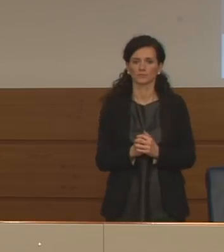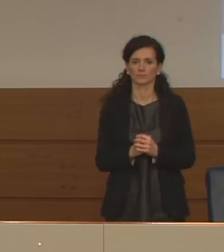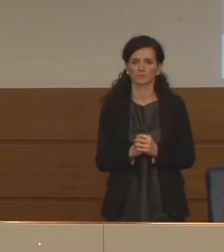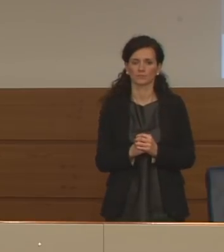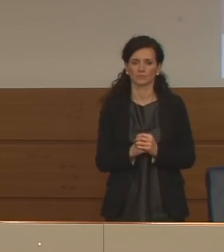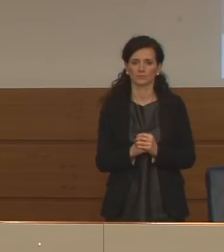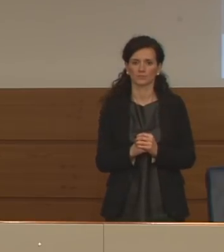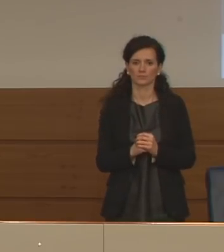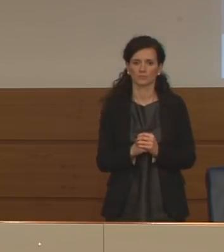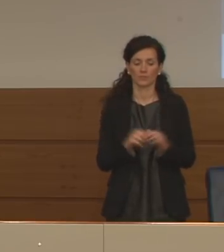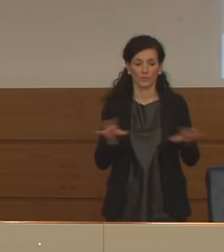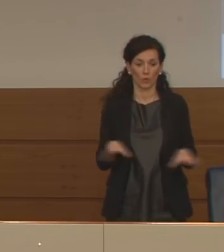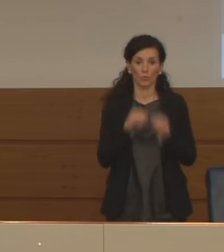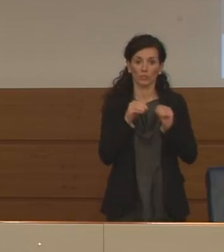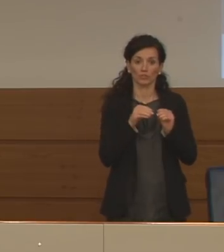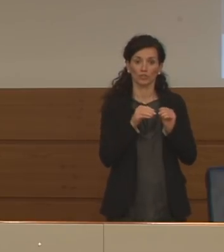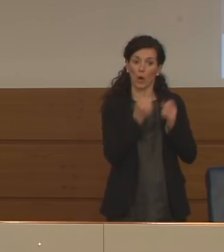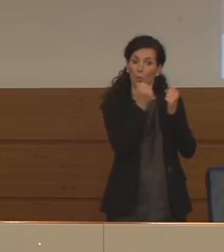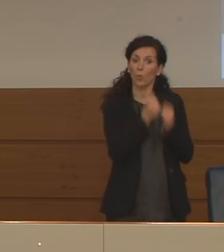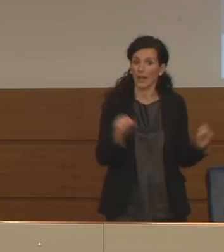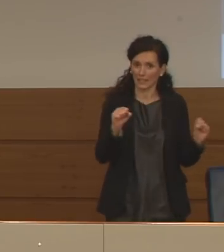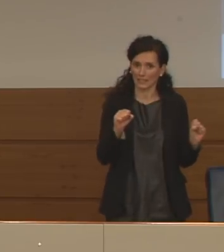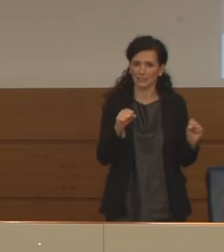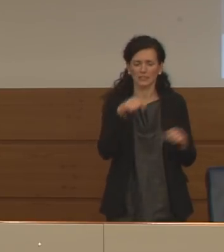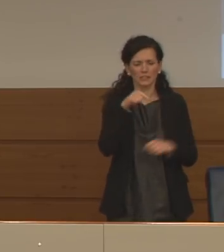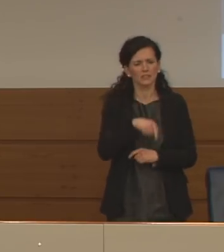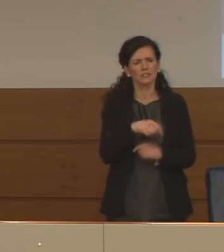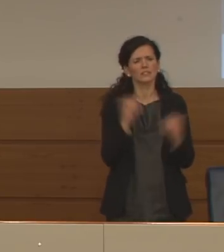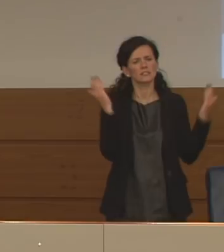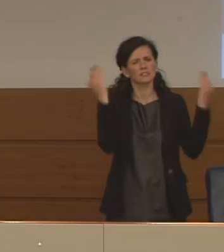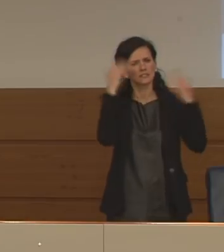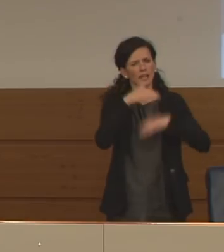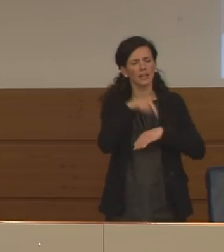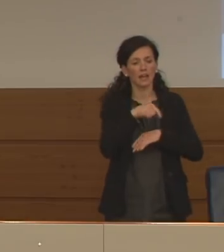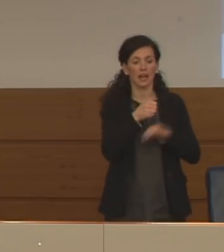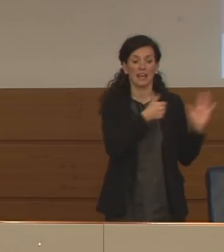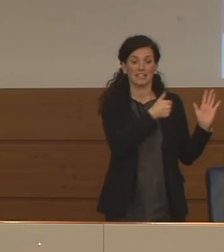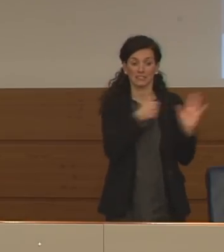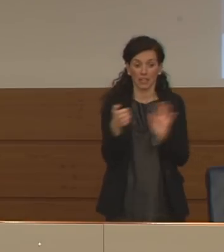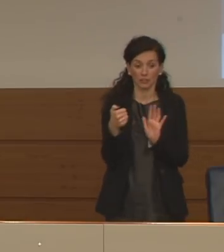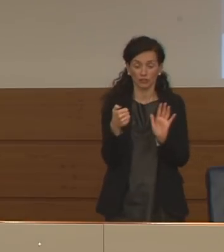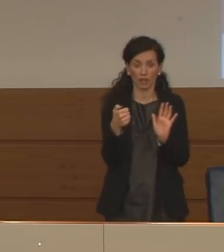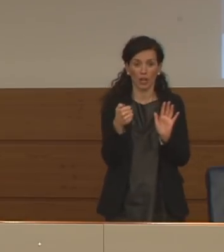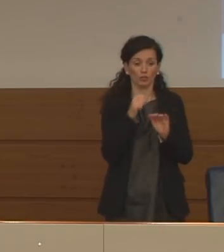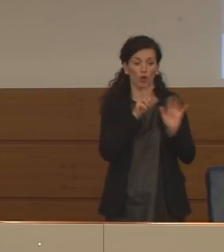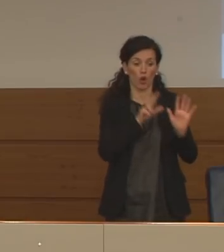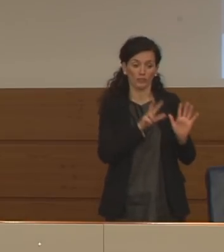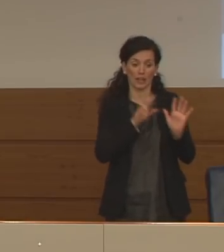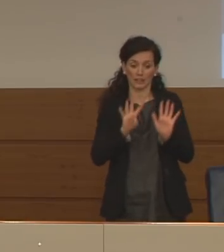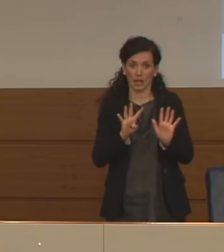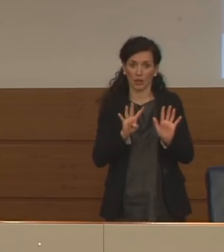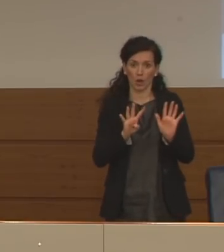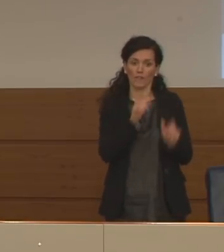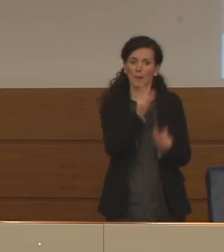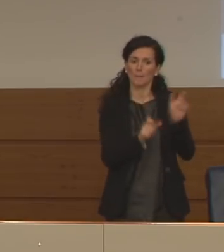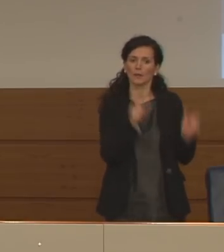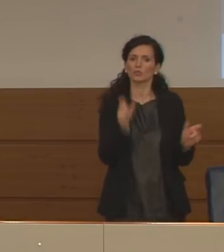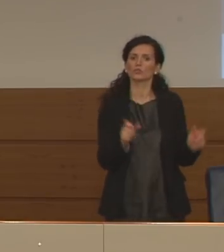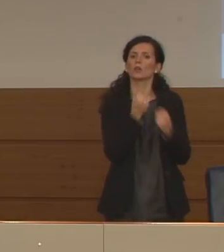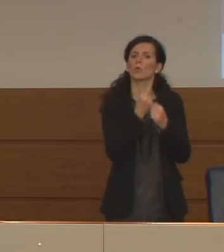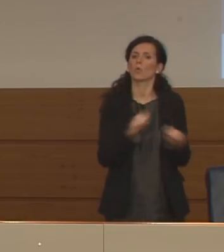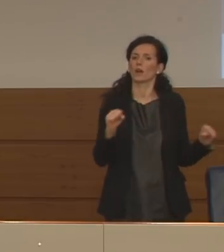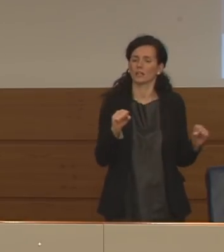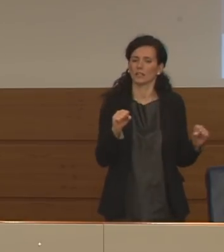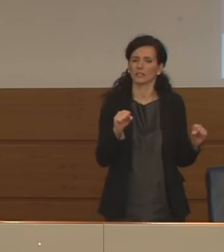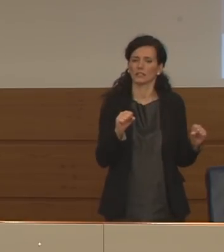come al solito dai guariti questa sera registriamo 689 persone guarite che